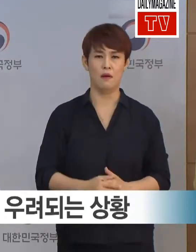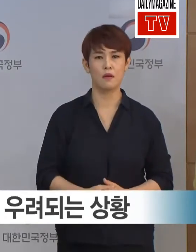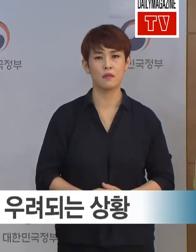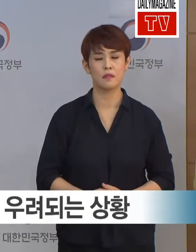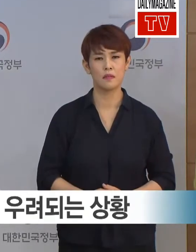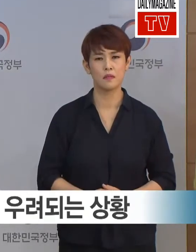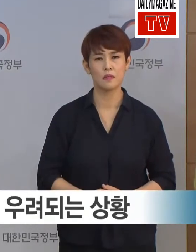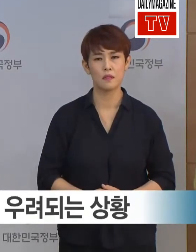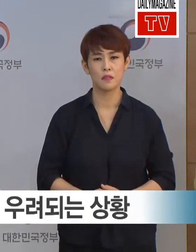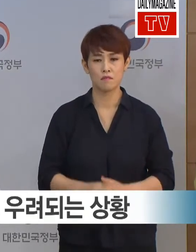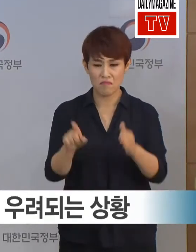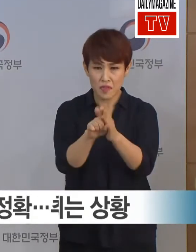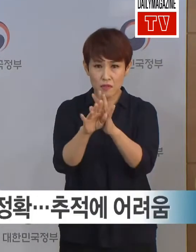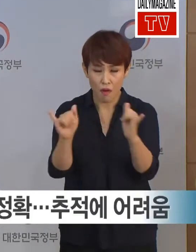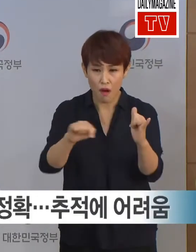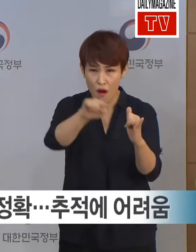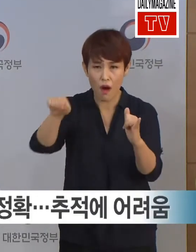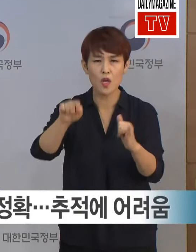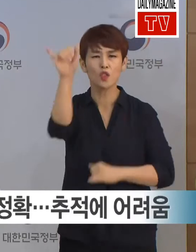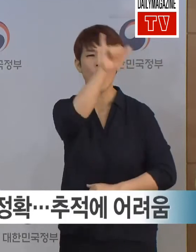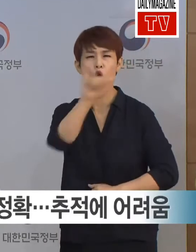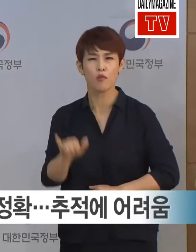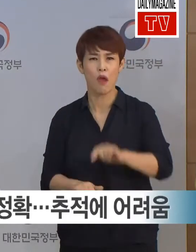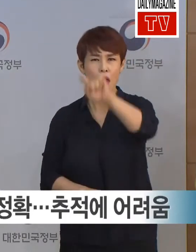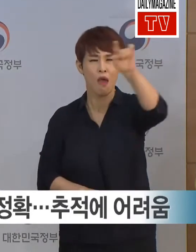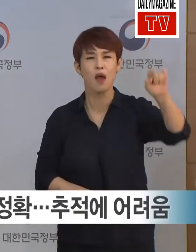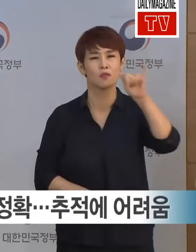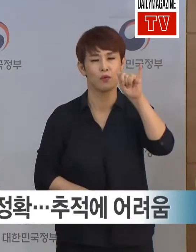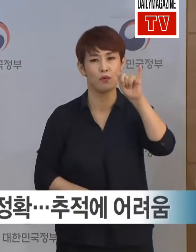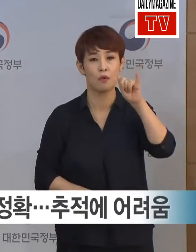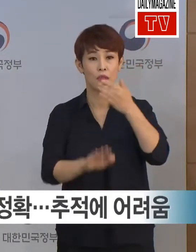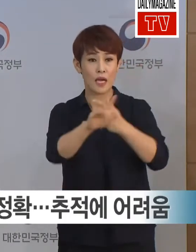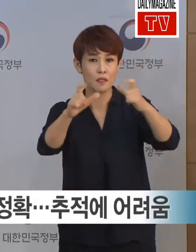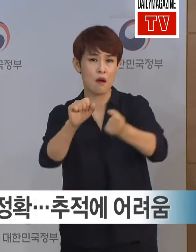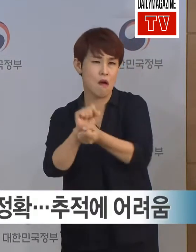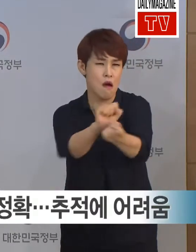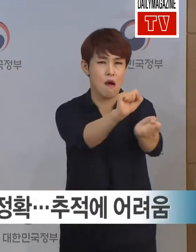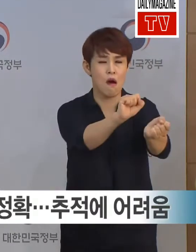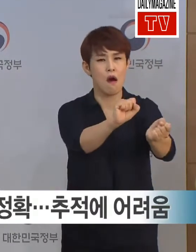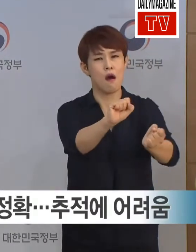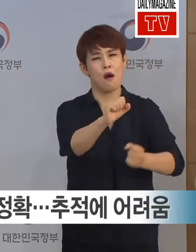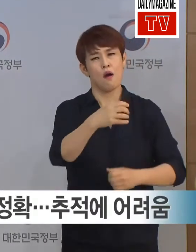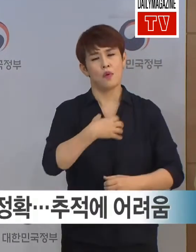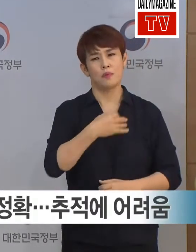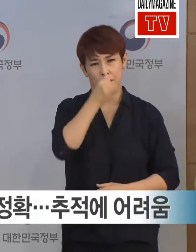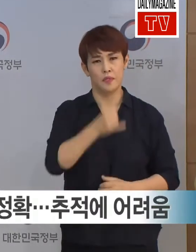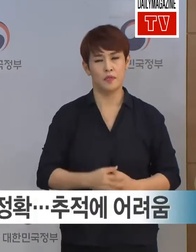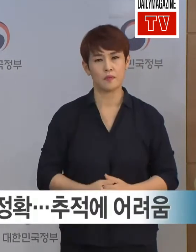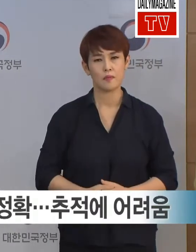있으며 교인들이 전국에 분포하여 다른 지역으로의 전파도 현실화되고